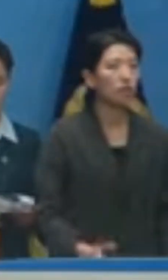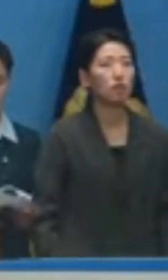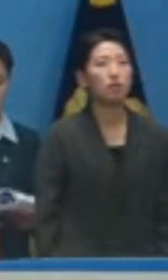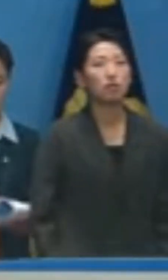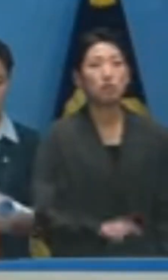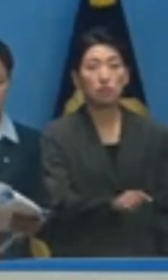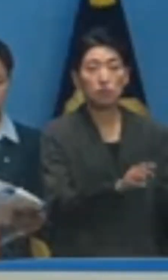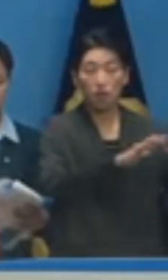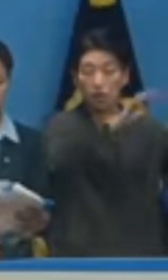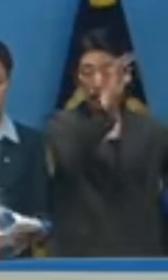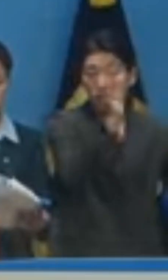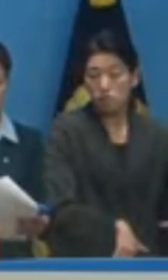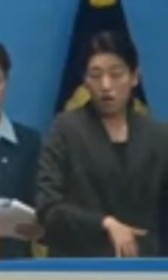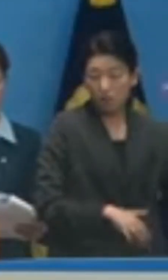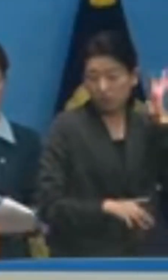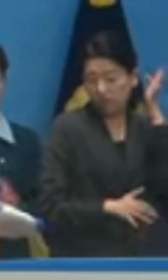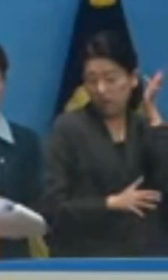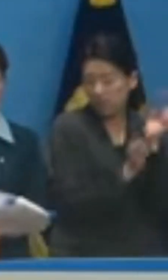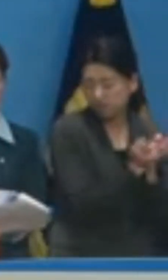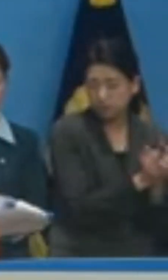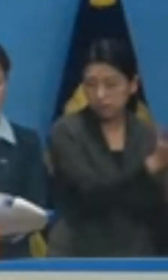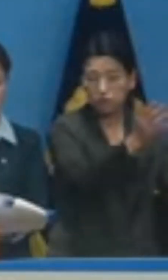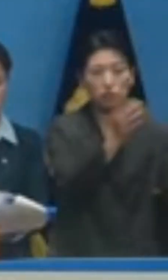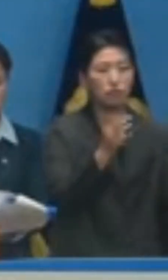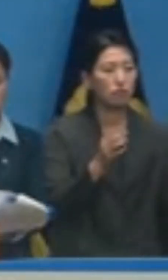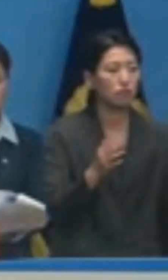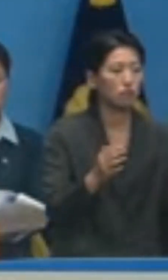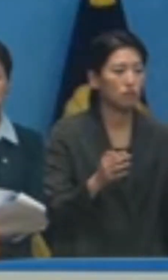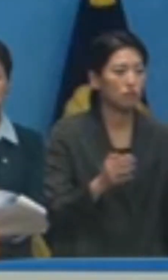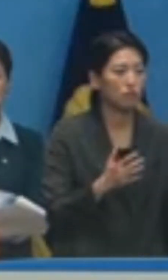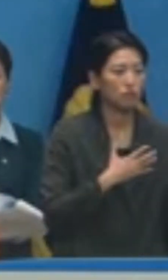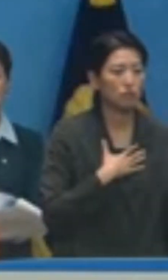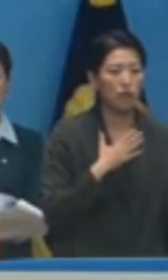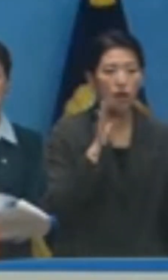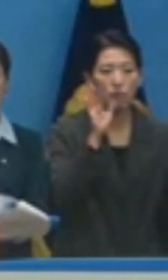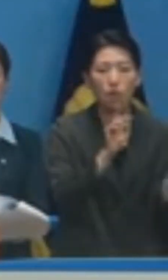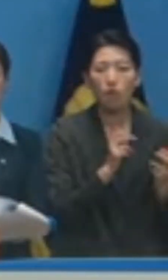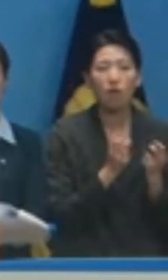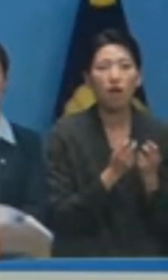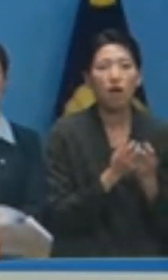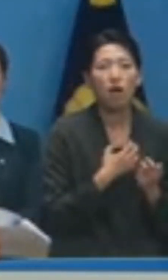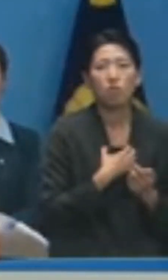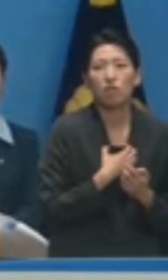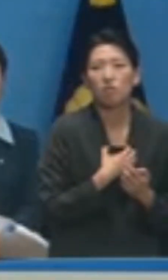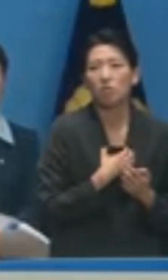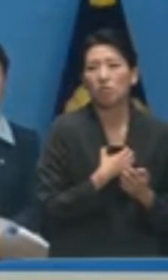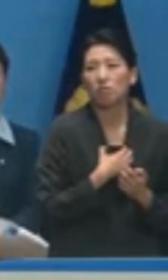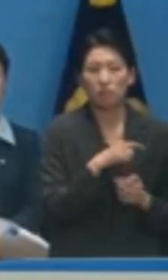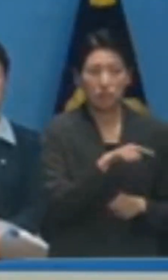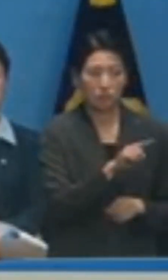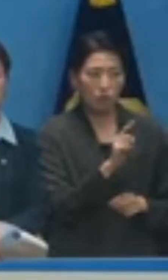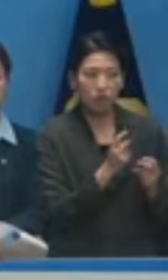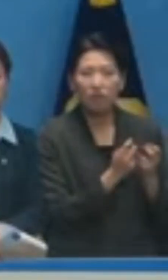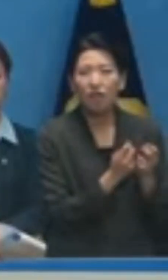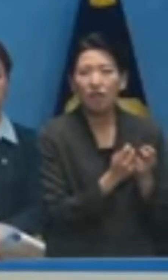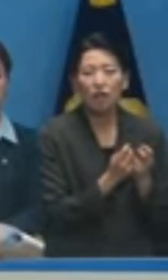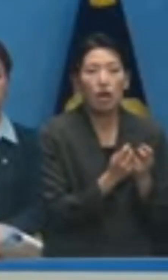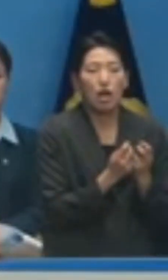경운과 함께 무너져 내린 도로를 보며 우리의 생명은 위험을 느꼈고 지금도 그 공포에서 벗어나지 못하고